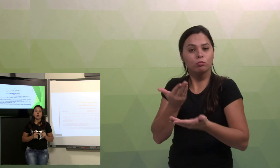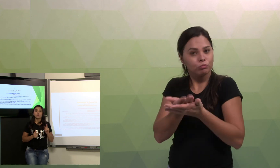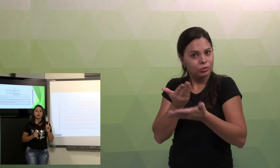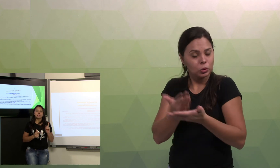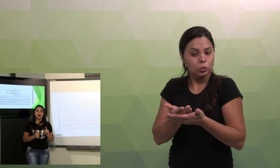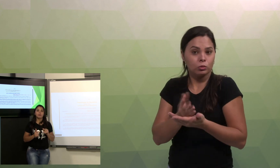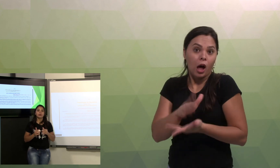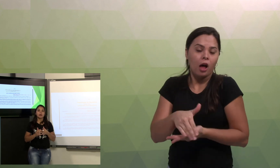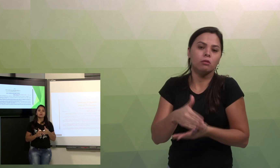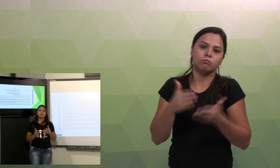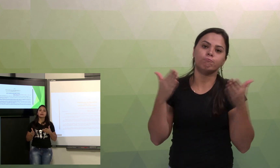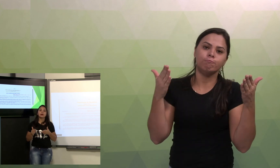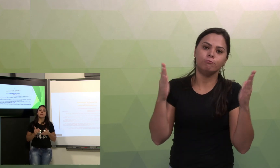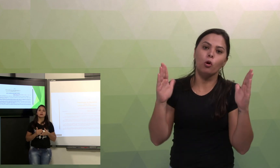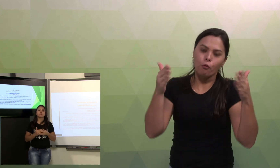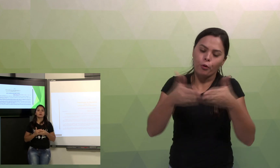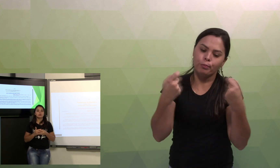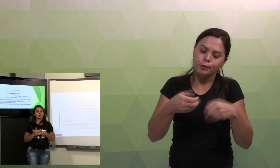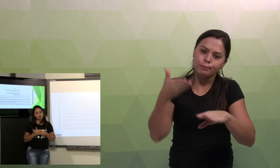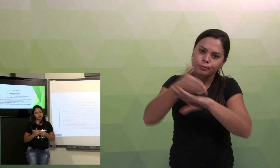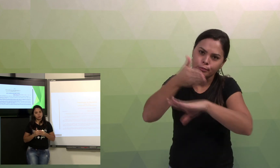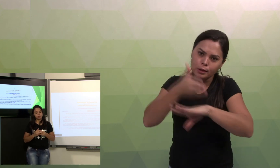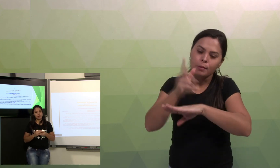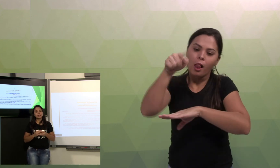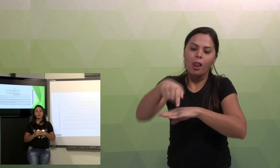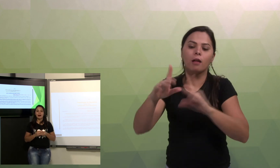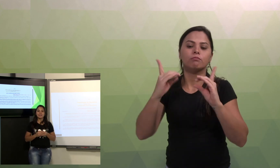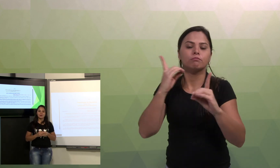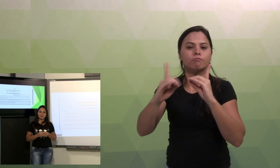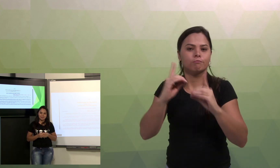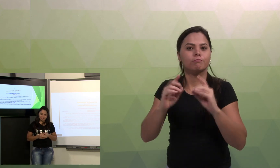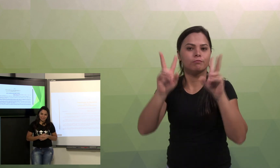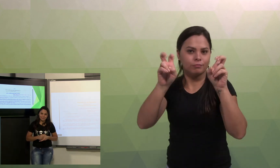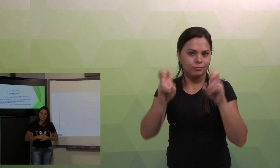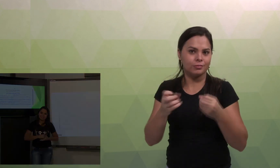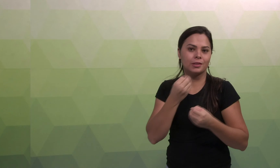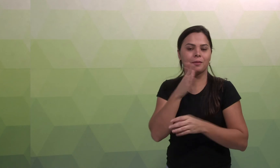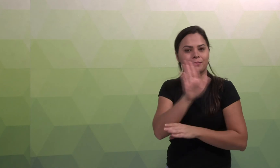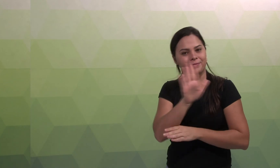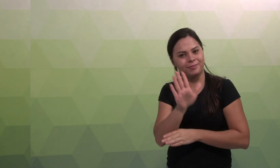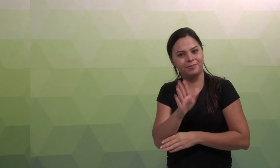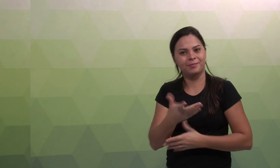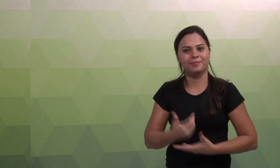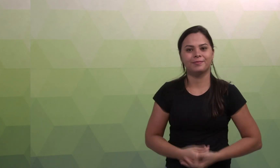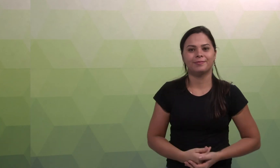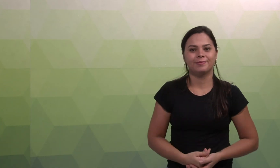dos fóruns, pois lá poderemos debater mais sobre esse assunto. Até mais, bons estudos!